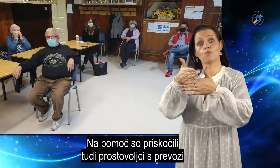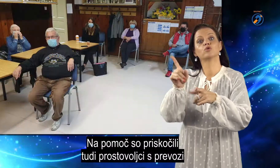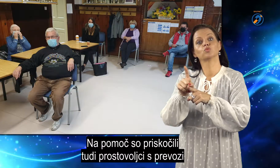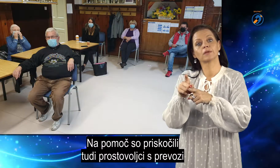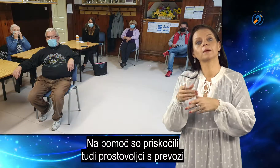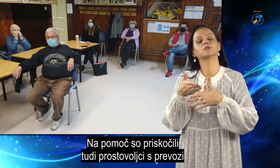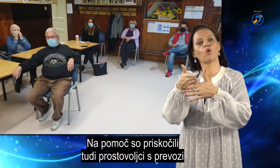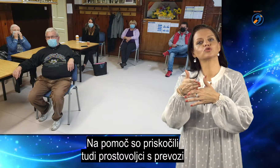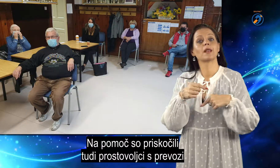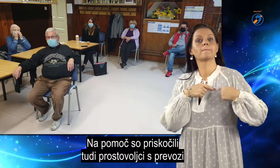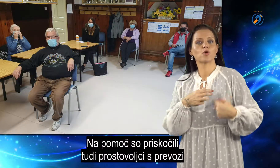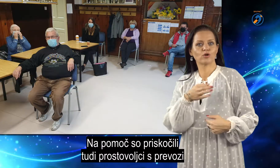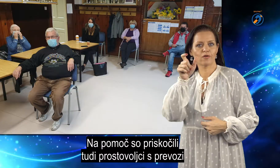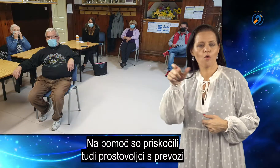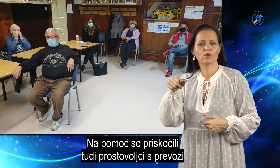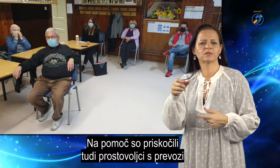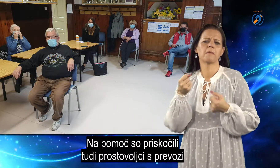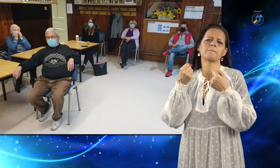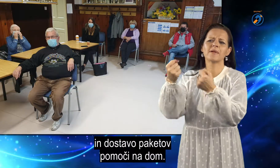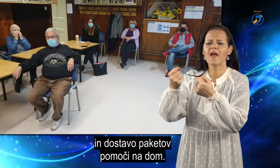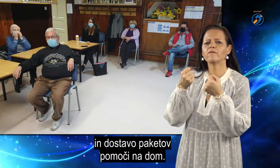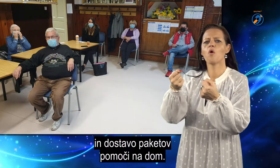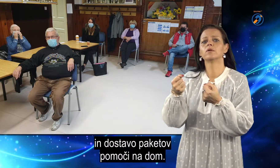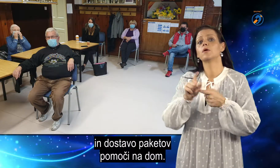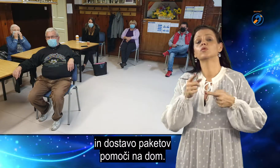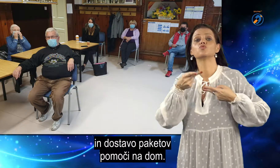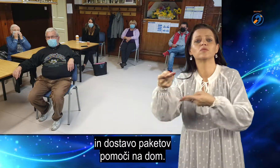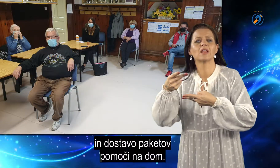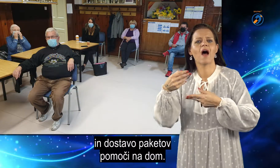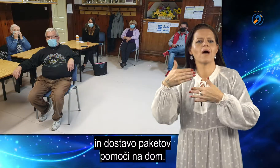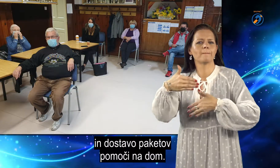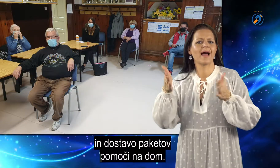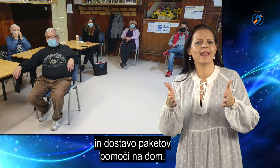pomoč so priskočili tudi prostovoljci s prevozi in dostavo paketov pomoči na dom.